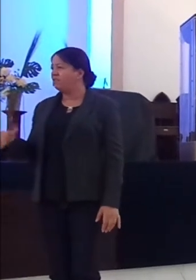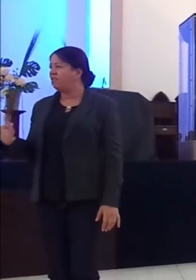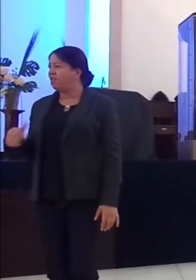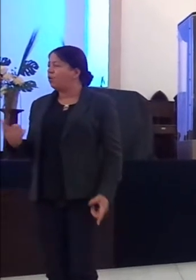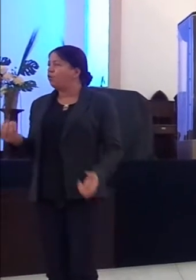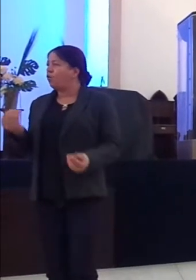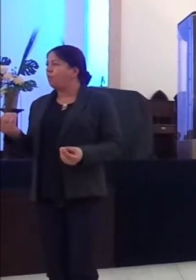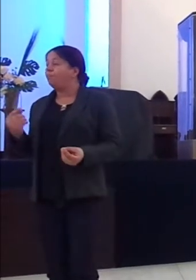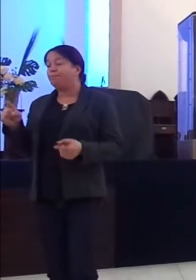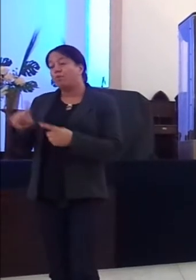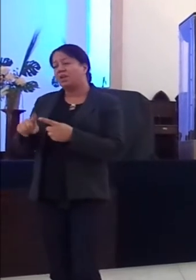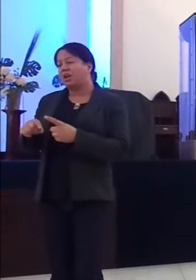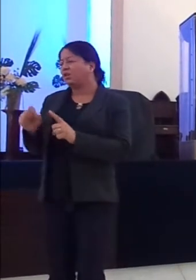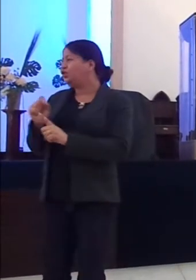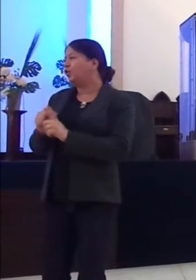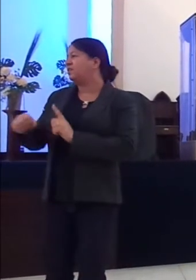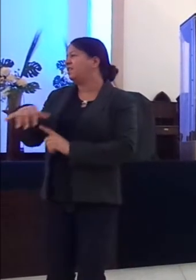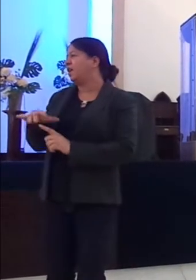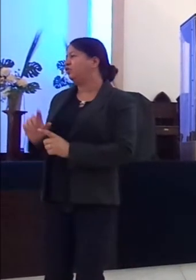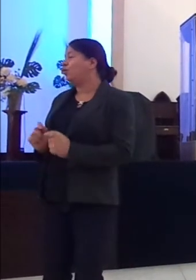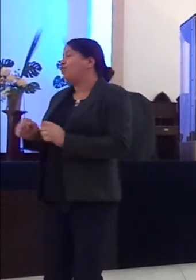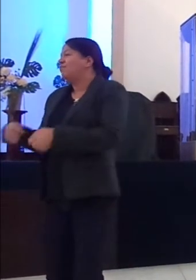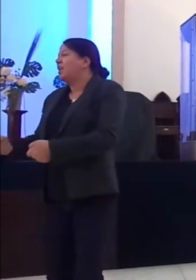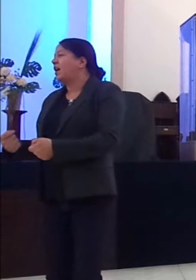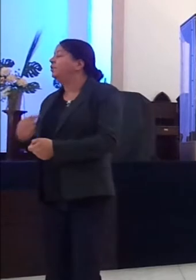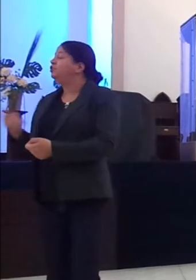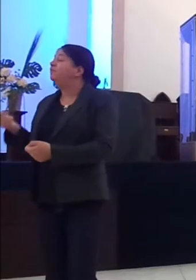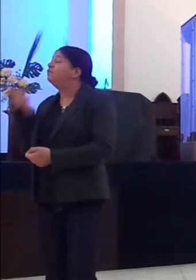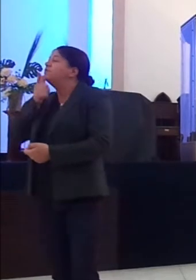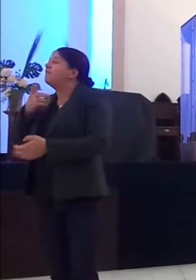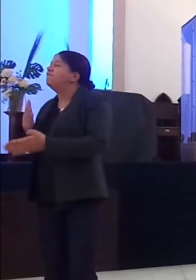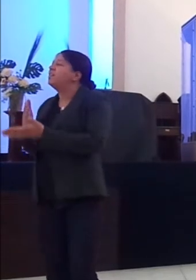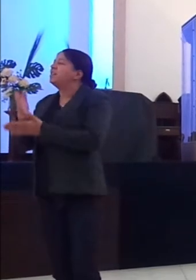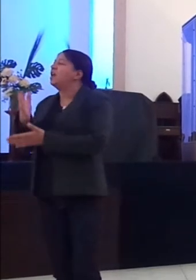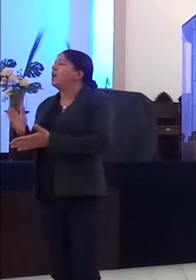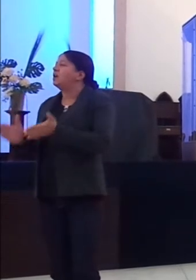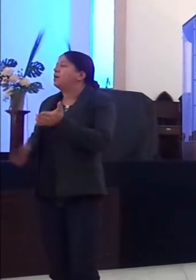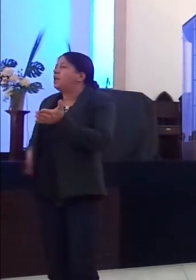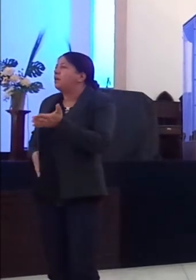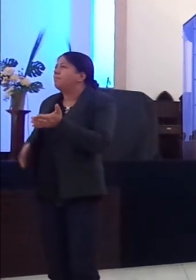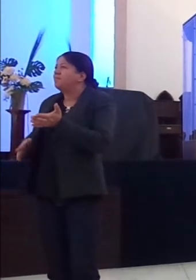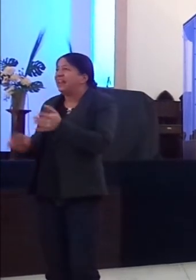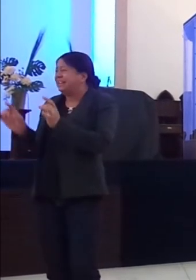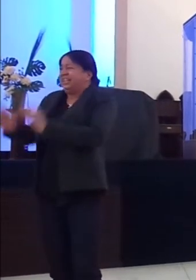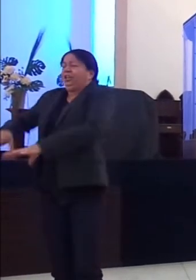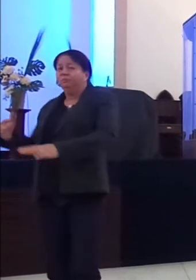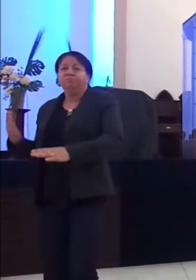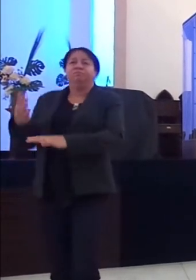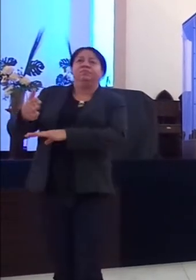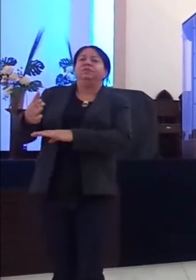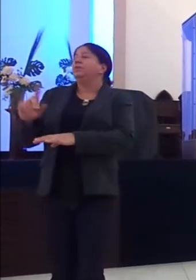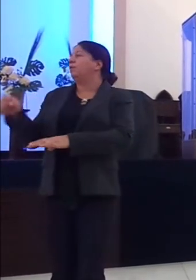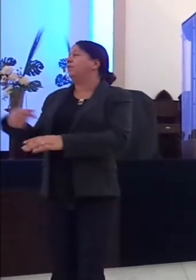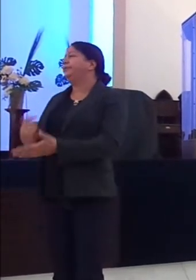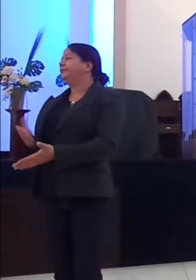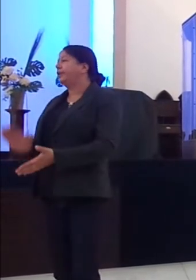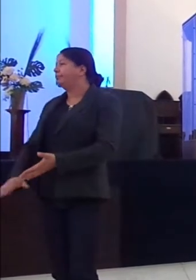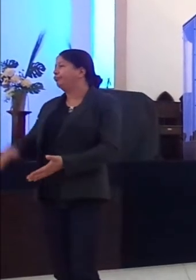nossa sociedade não dá condições, de saírem daquele mundo do crime. E aí saíram fazendo